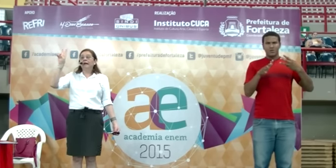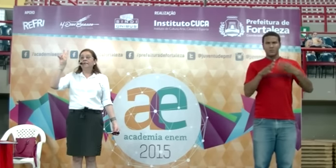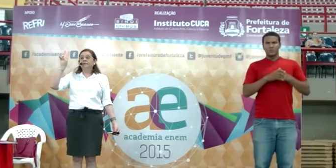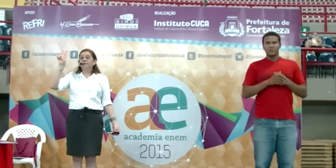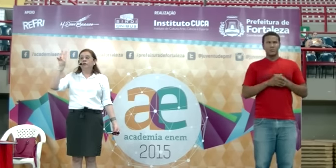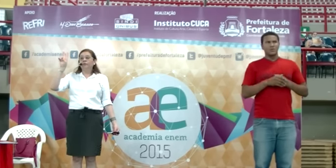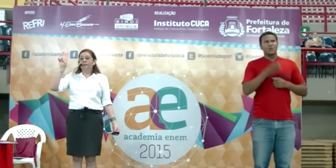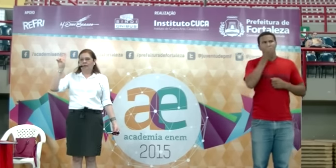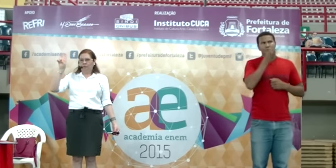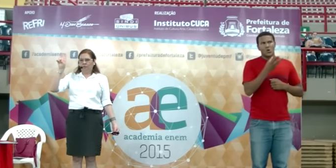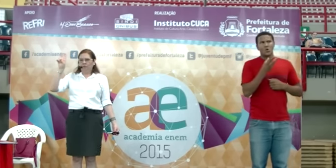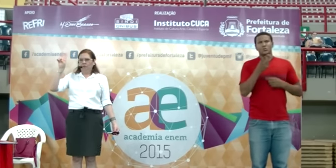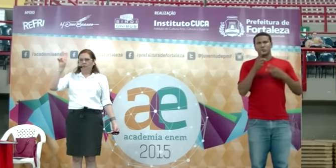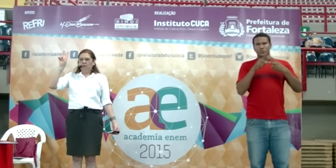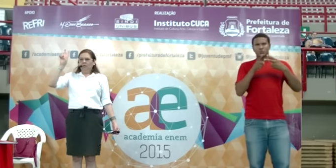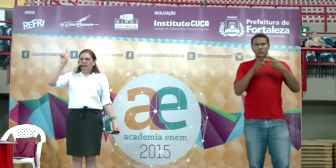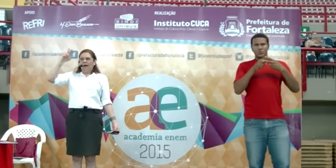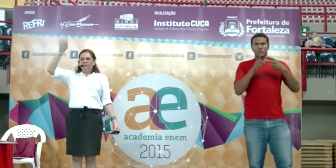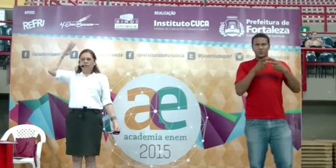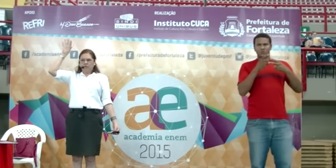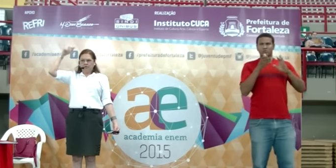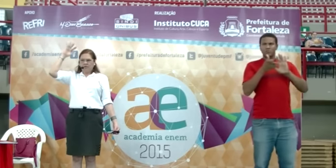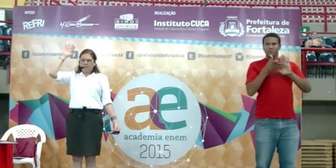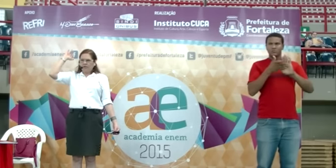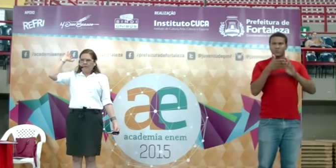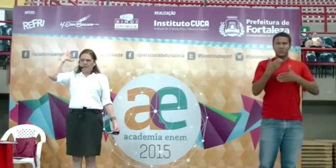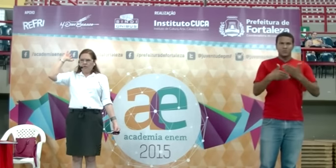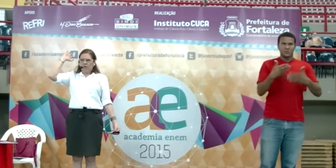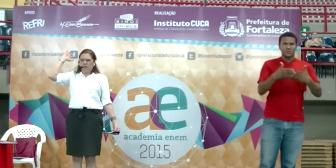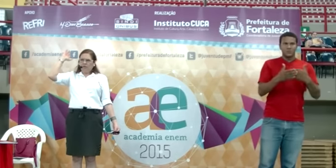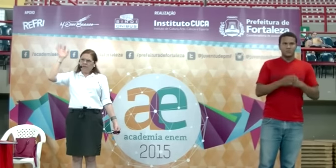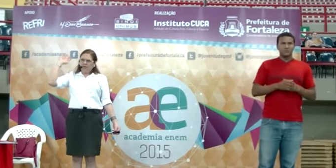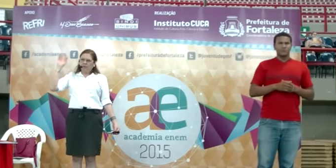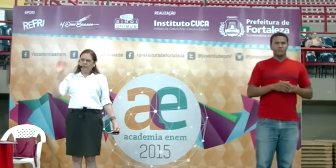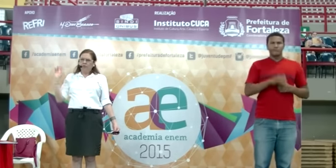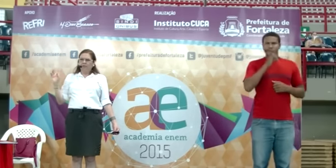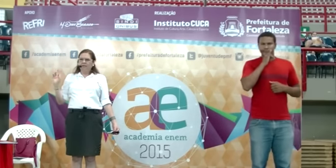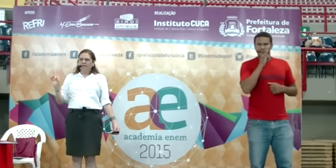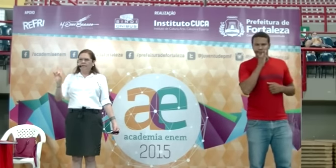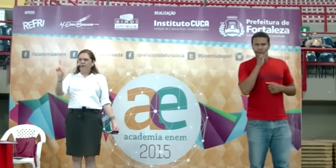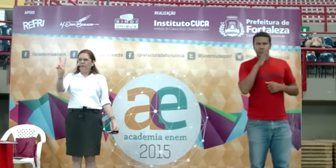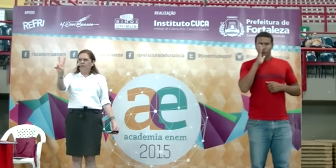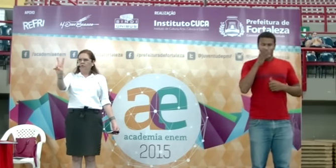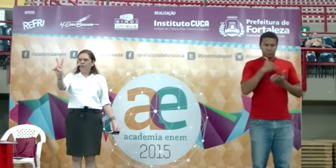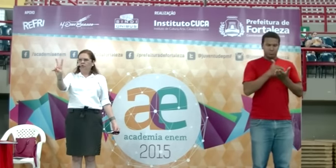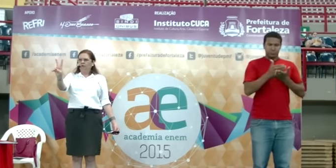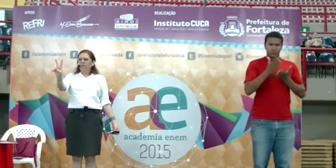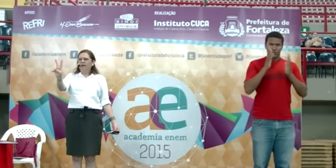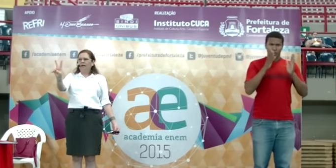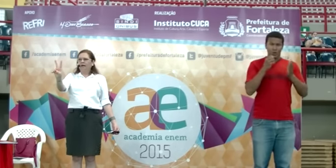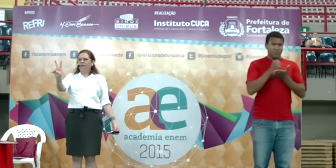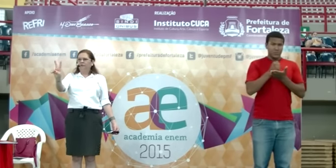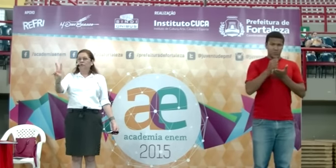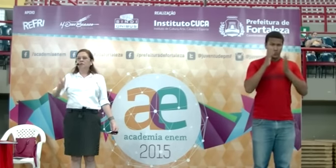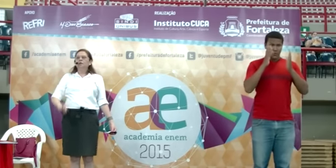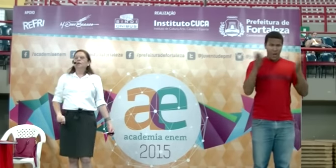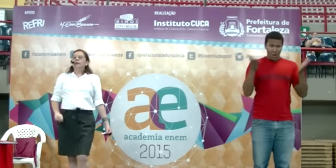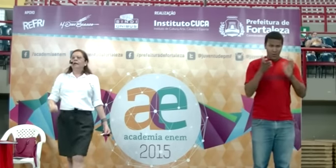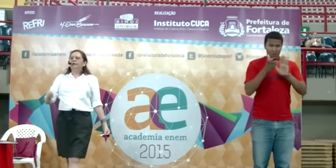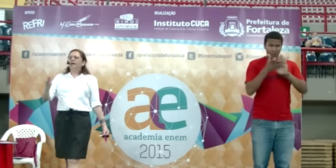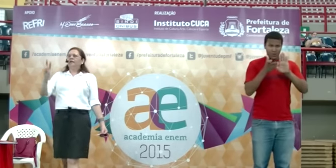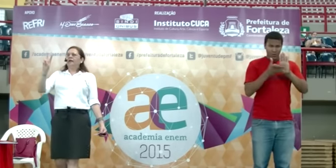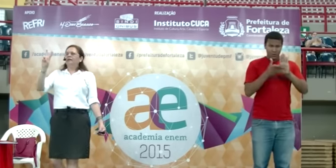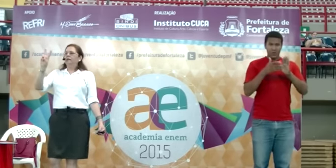2 para o desenvolvimento. A introdução já passou, nós estamos estudando desenvolvimento, 2